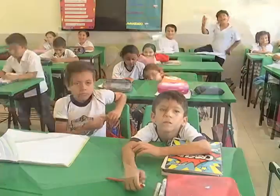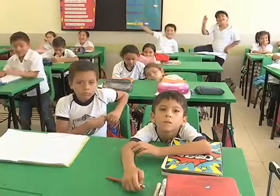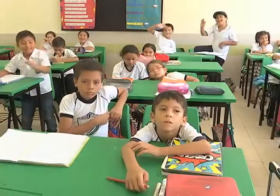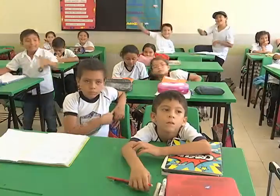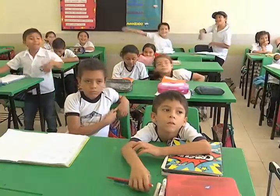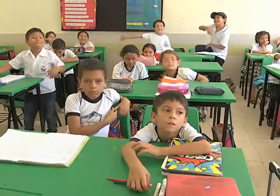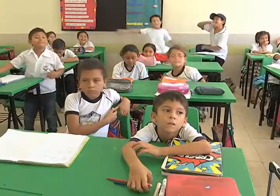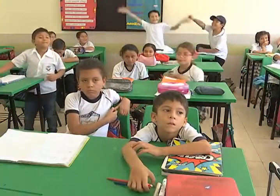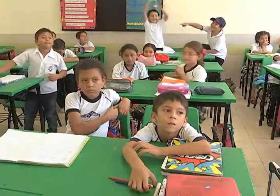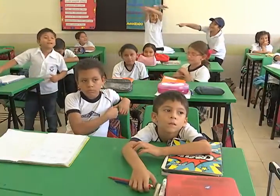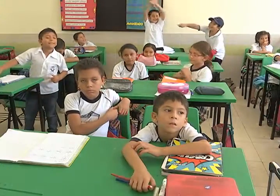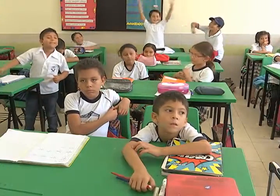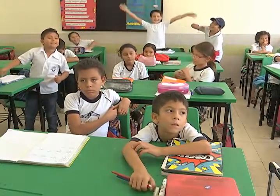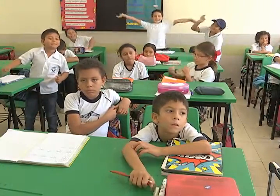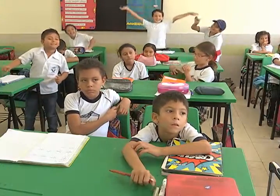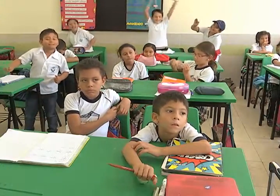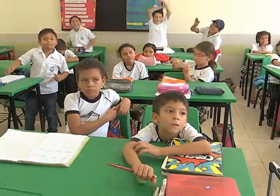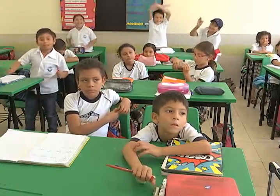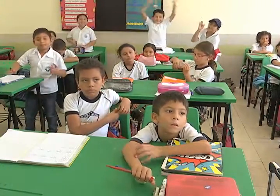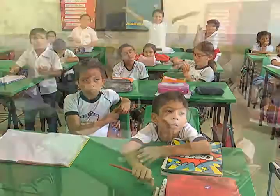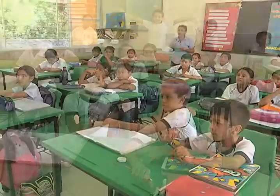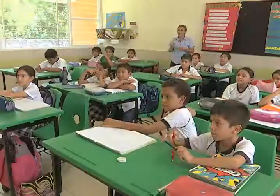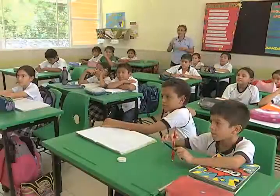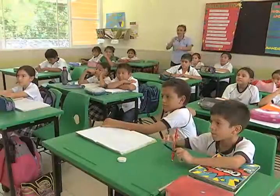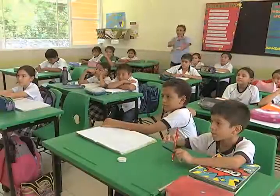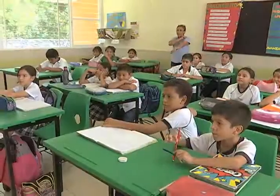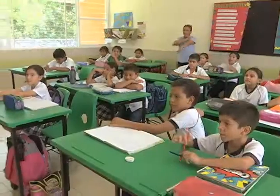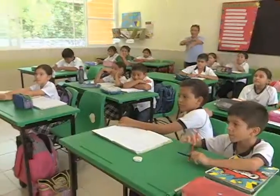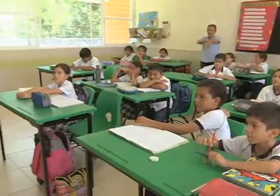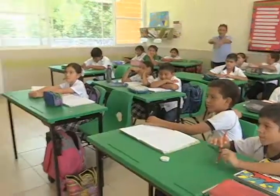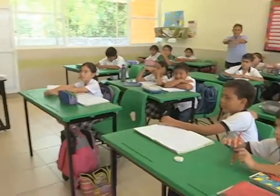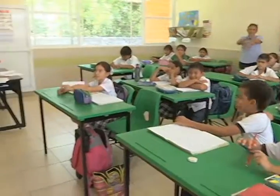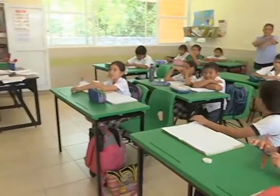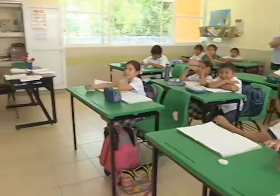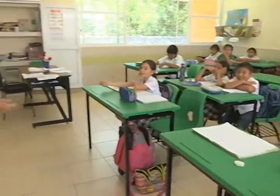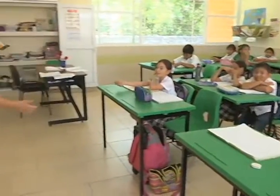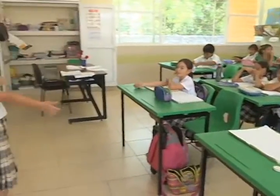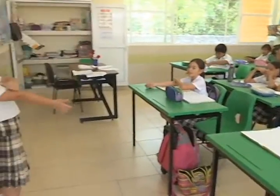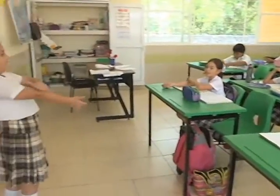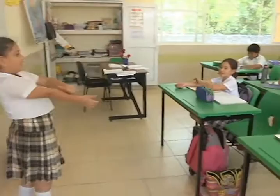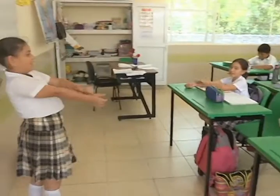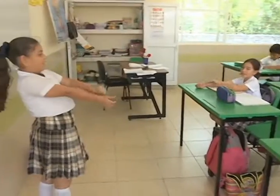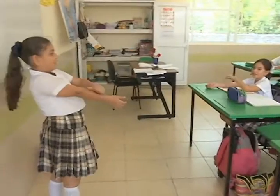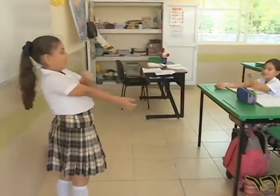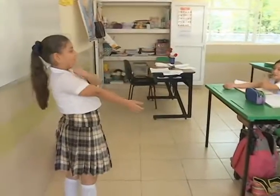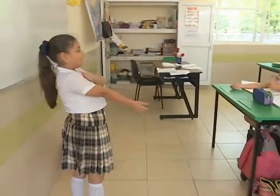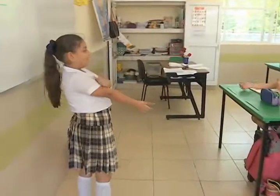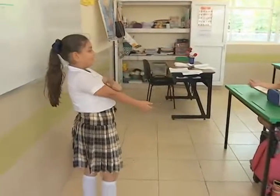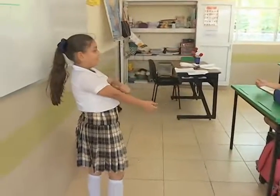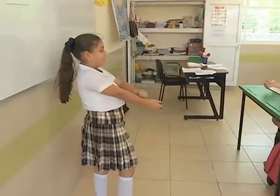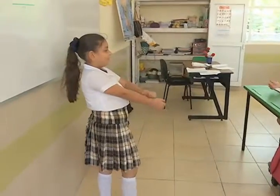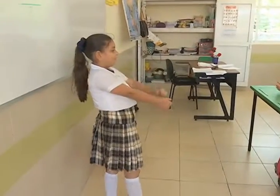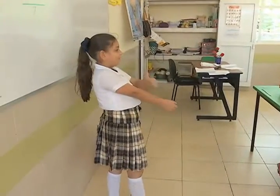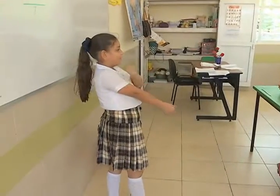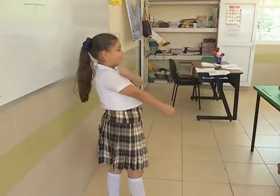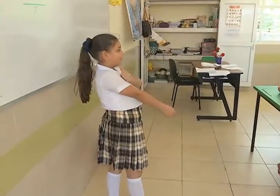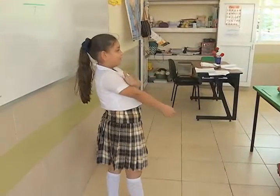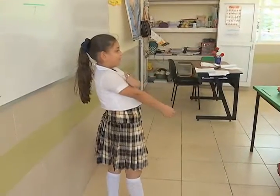ha construido una sólida base de inclusión en estas jóvenes mentes, que sin duda no olvidarán jamás estas enseñanzas.